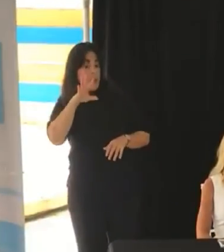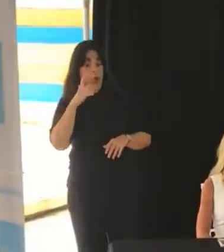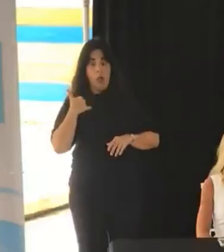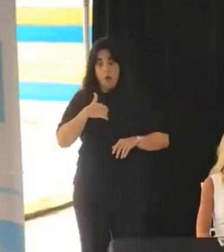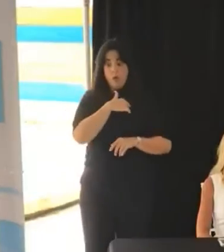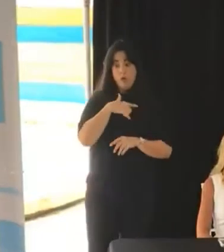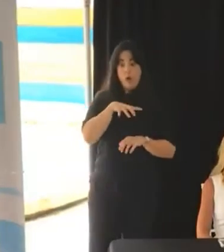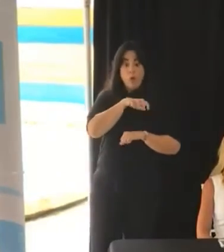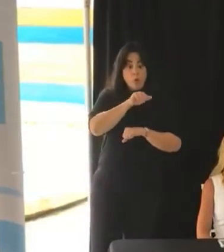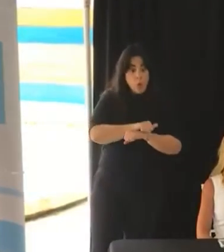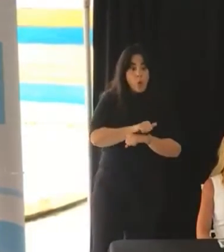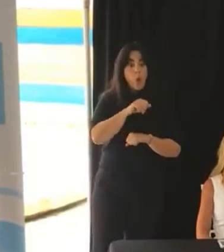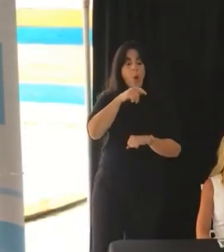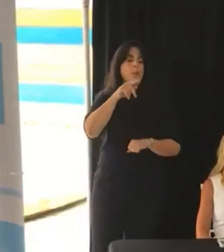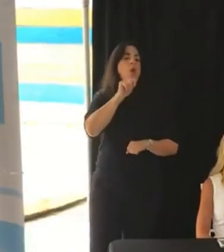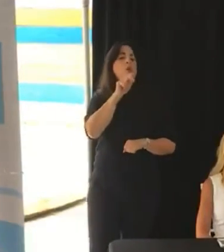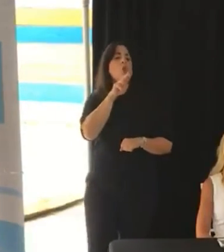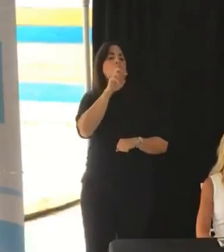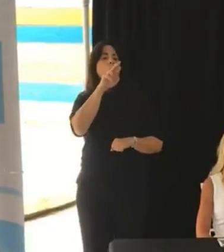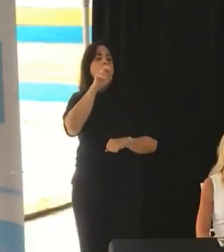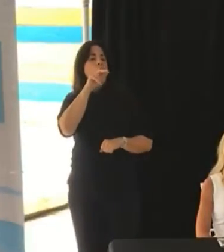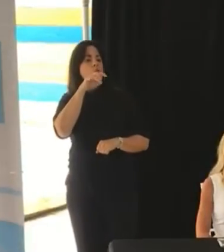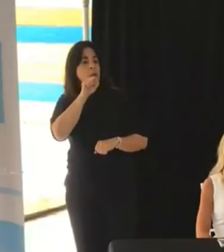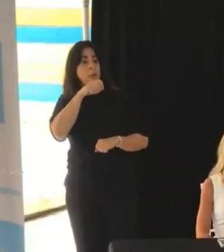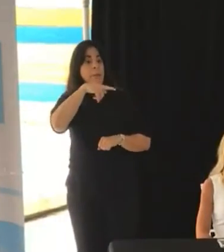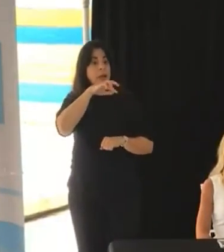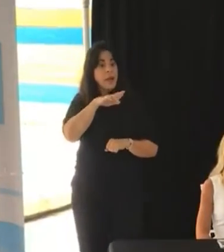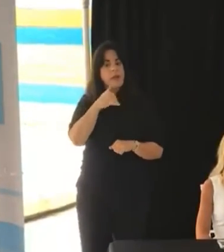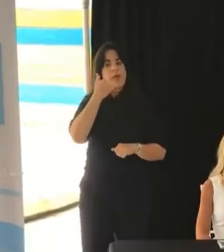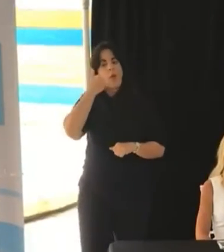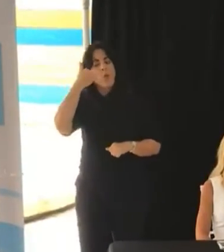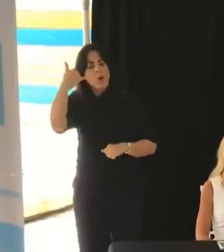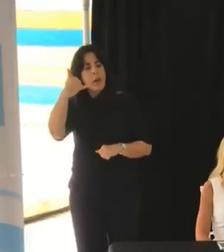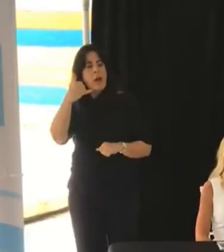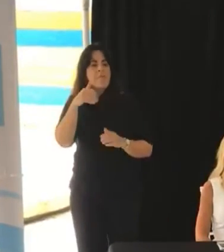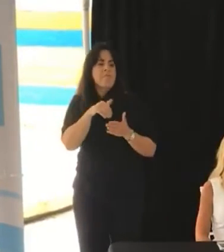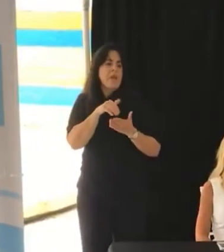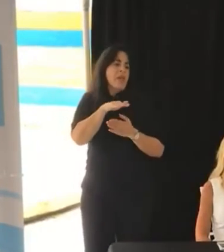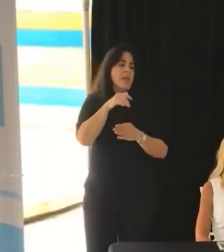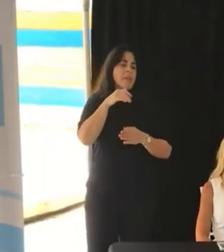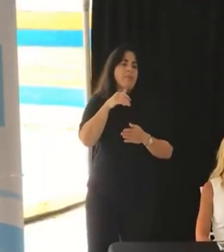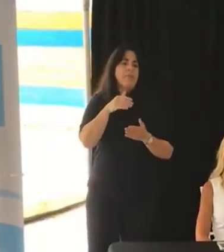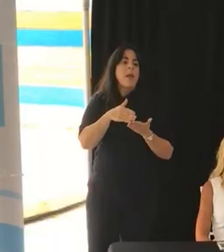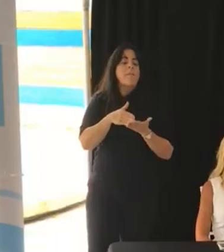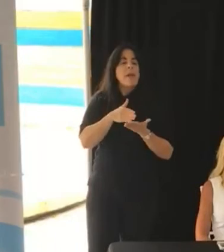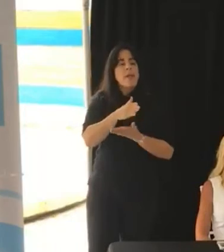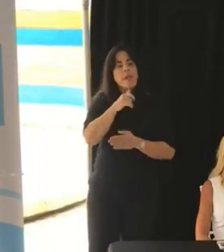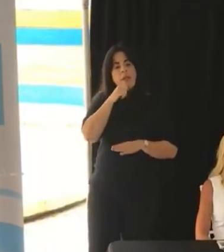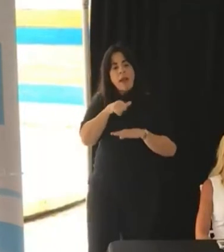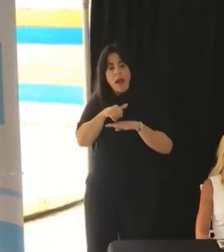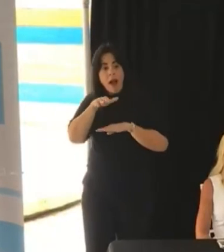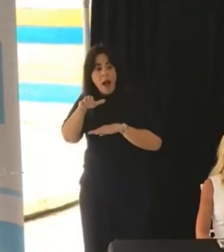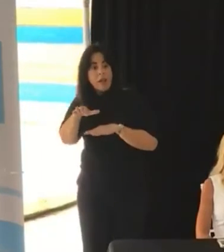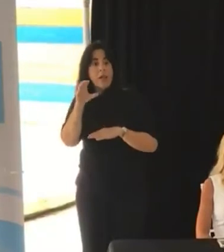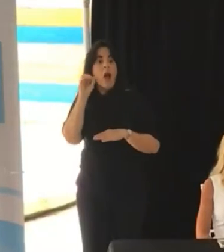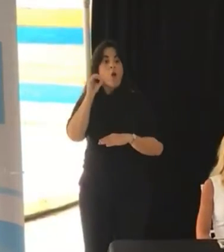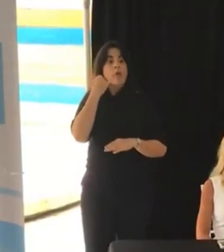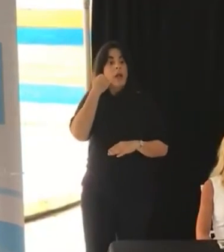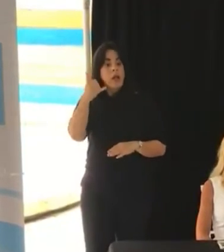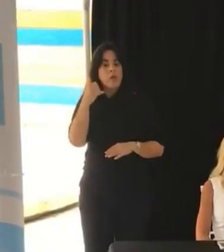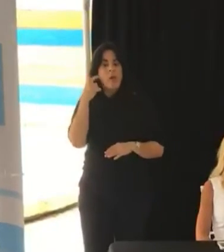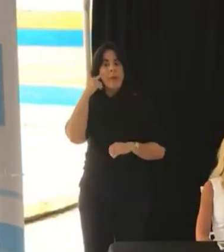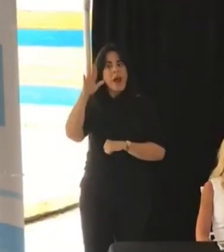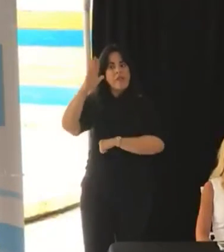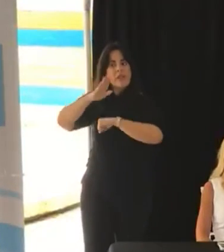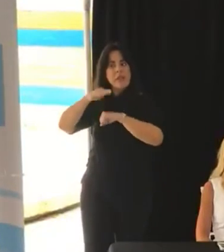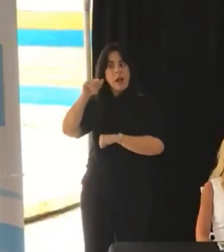PR, se comunica con ese paciente vía correo, vía teléfono, de la manera que sea, para decirle, a usted le